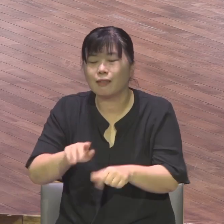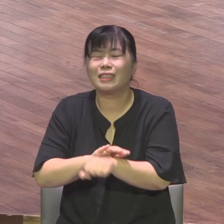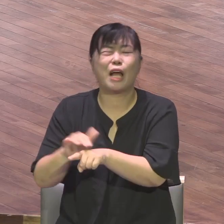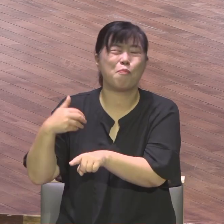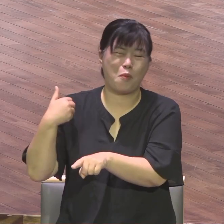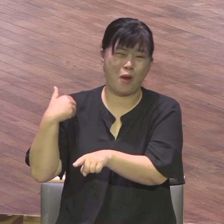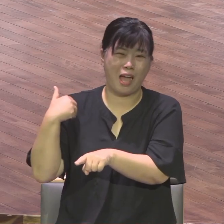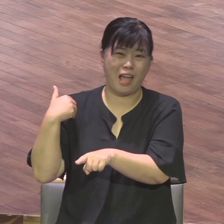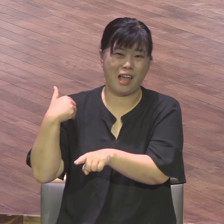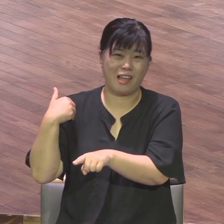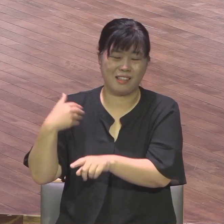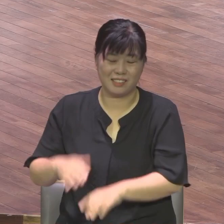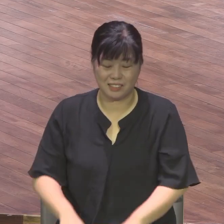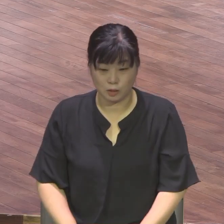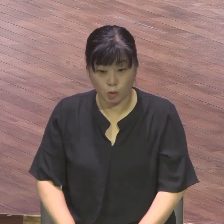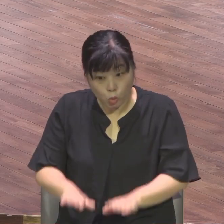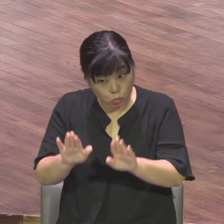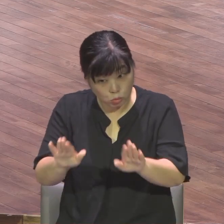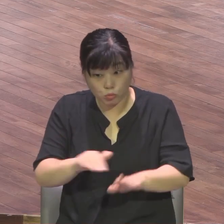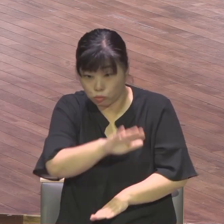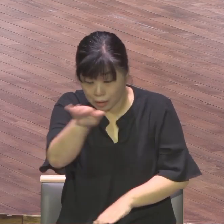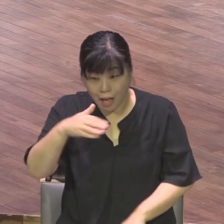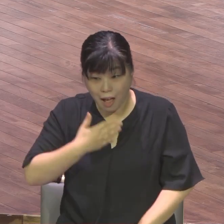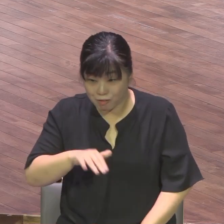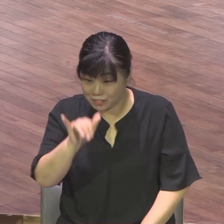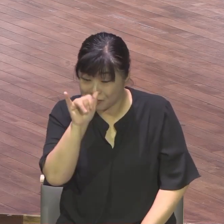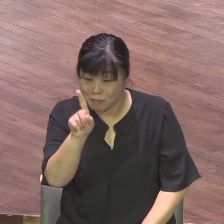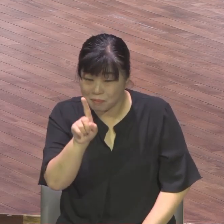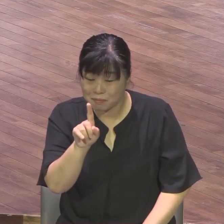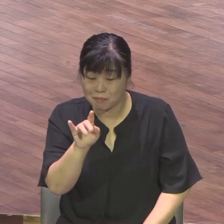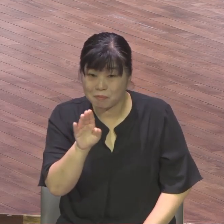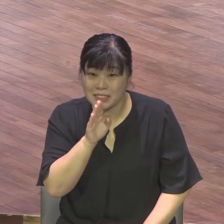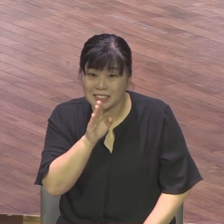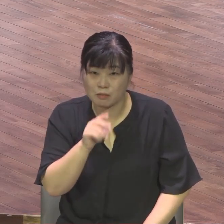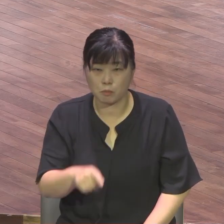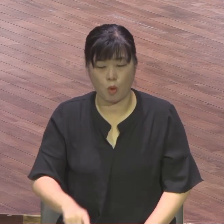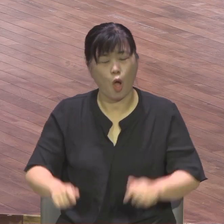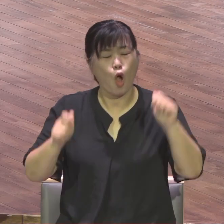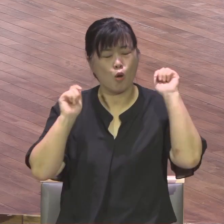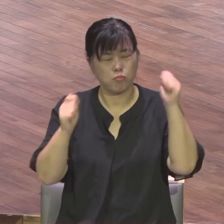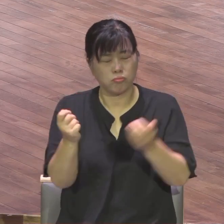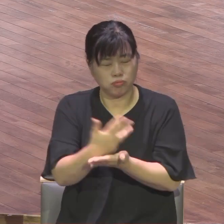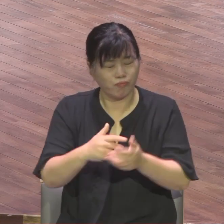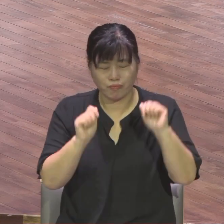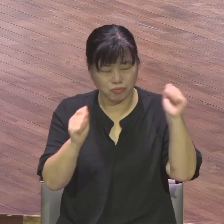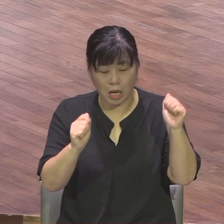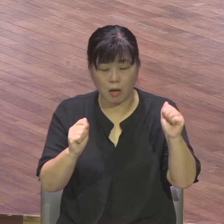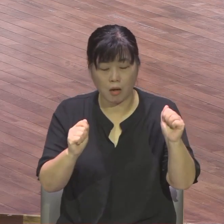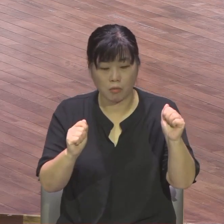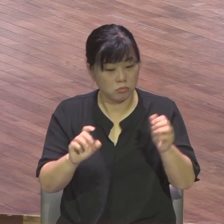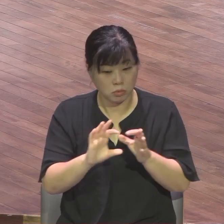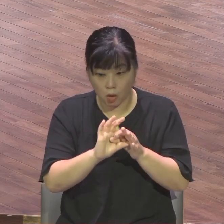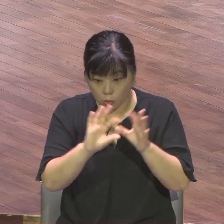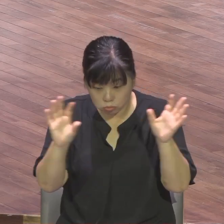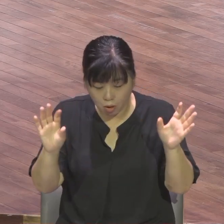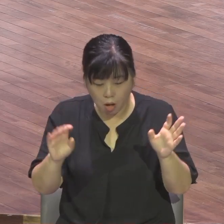무당도 예수 믿으면 구원받아. 그럼 돌아온 무속인들이 많이 있어요. 돌아온